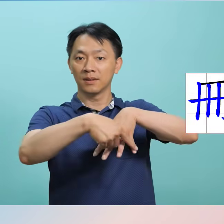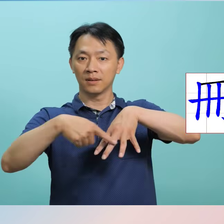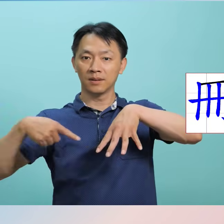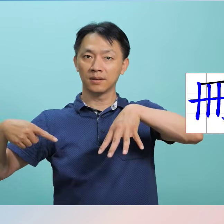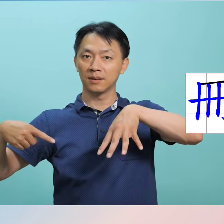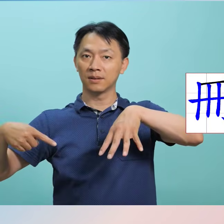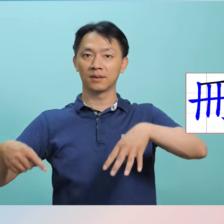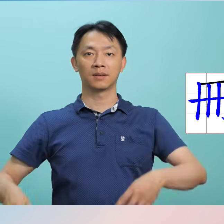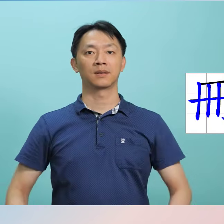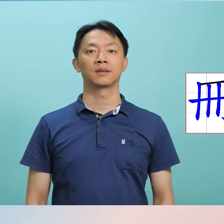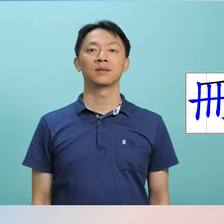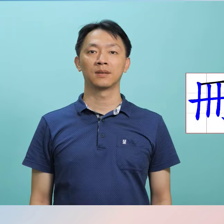侧